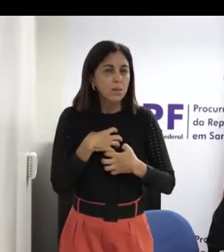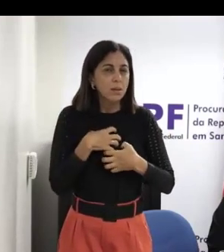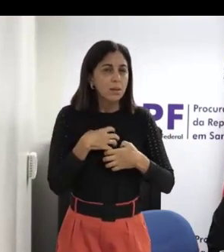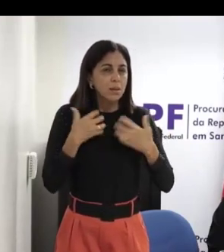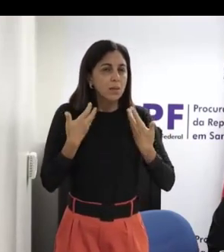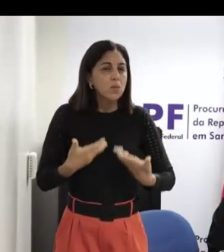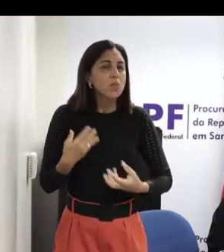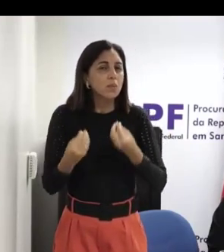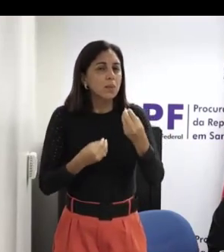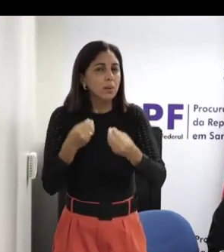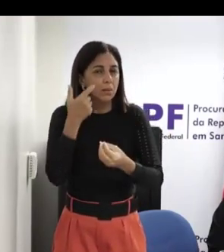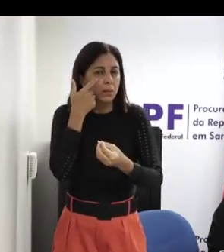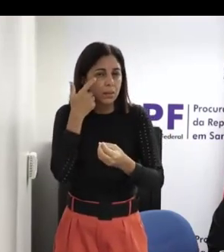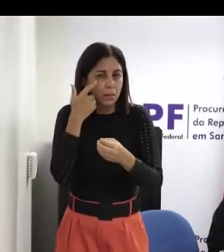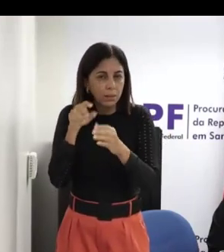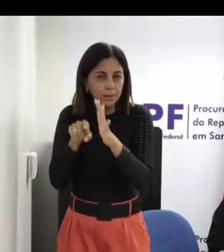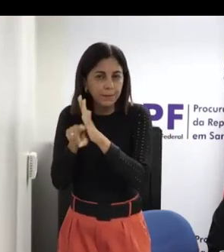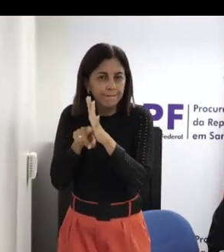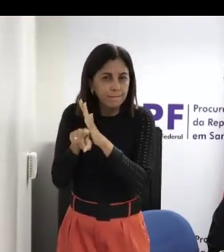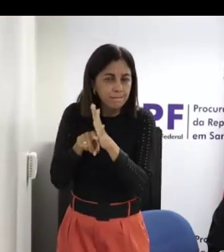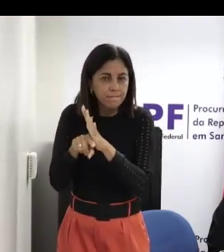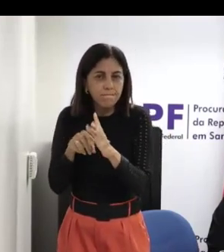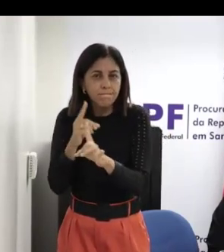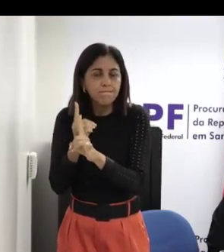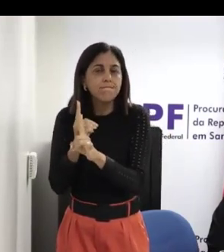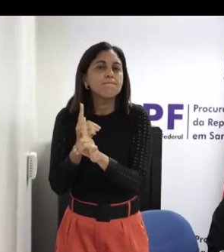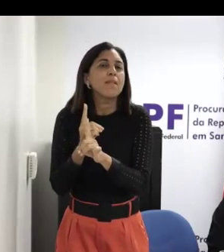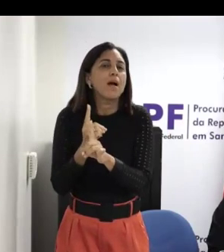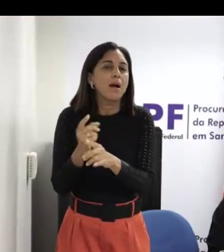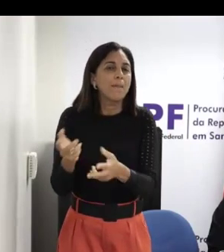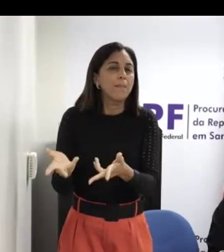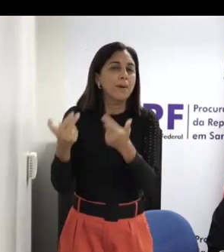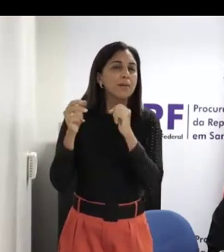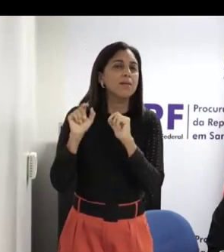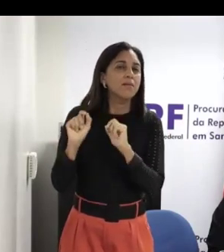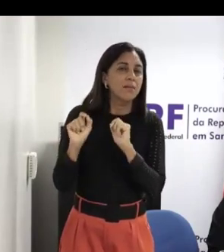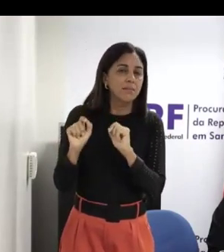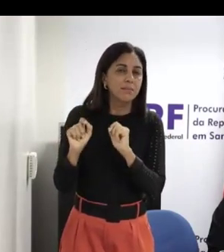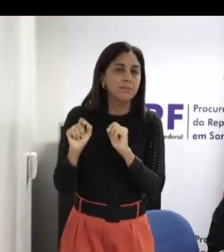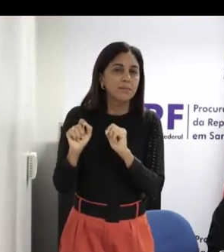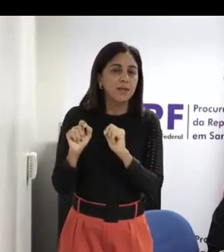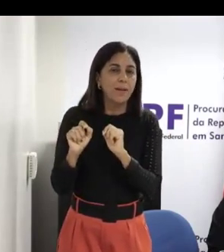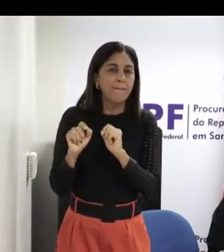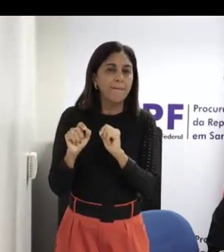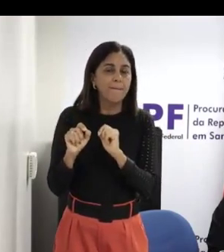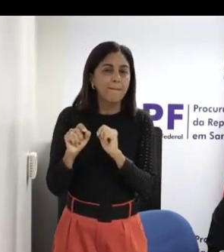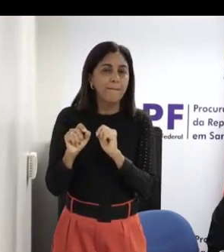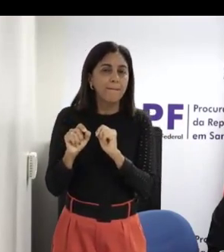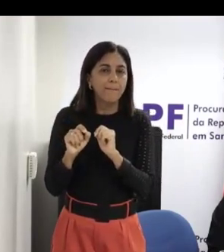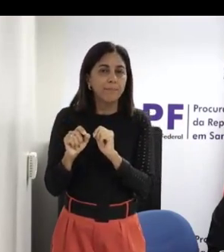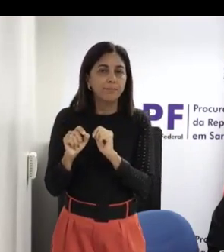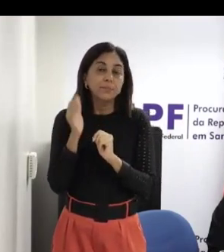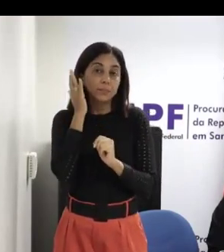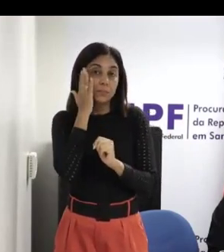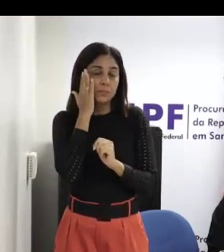investigativas aí que a gente consegue ali no momento depois que for fazer a oitiva dela e depois numa escuta especial um depoimento sendando da criança a gente vai ter